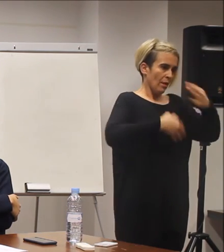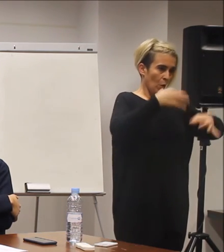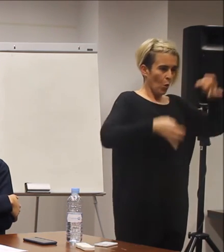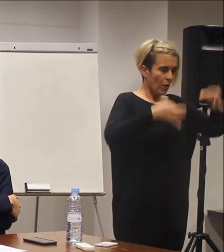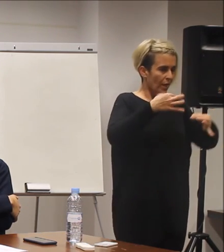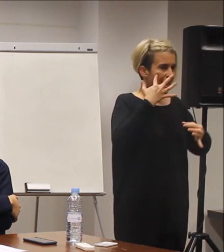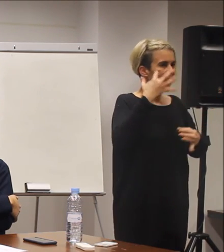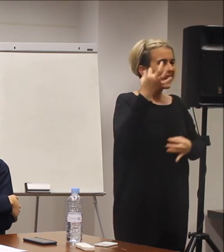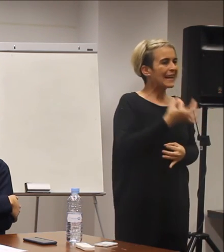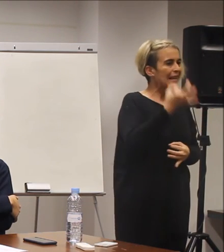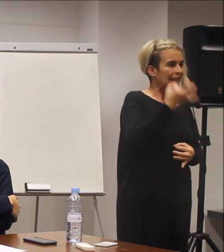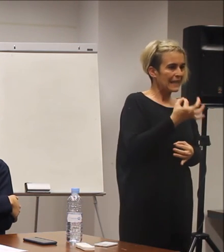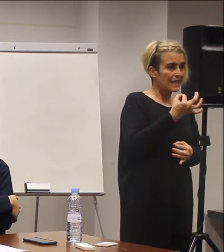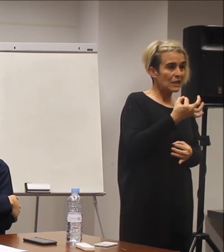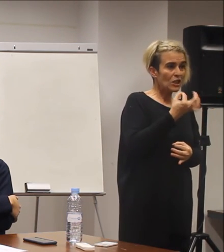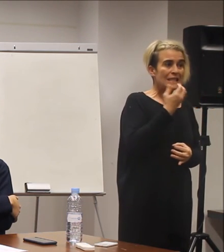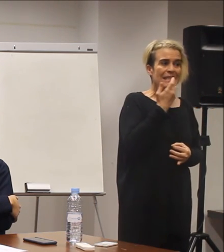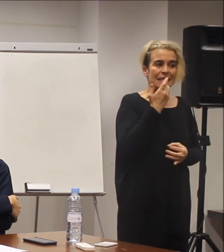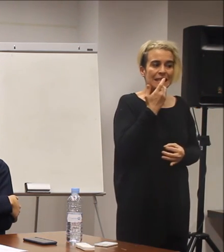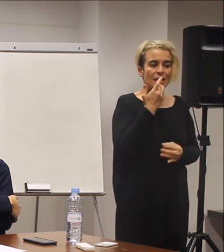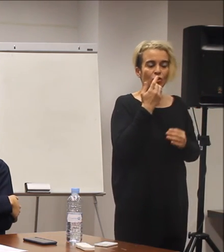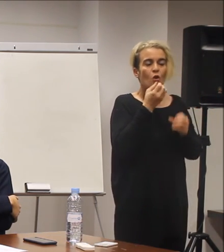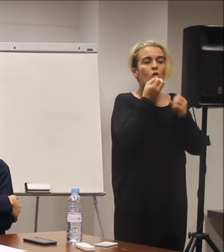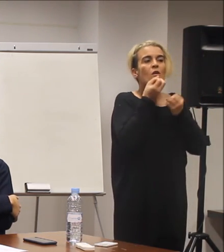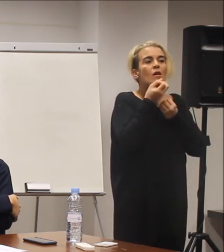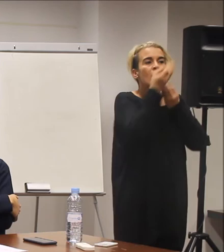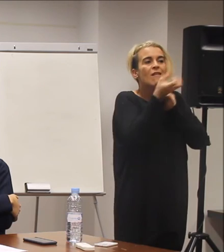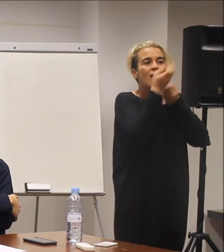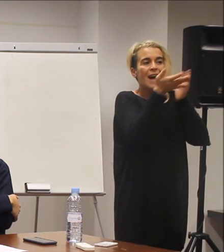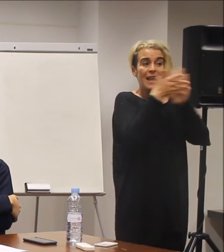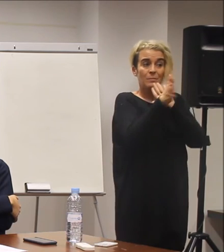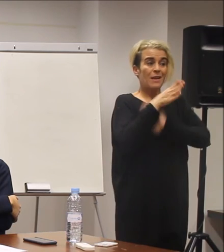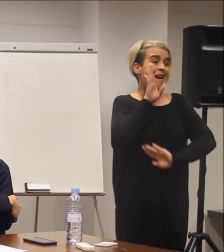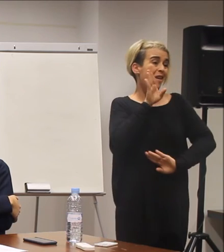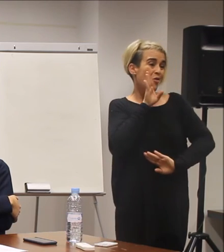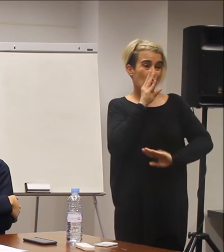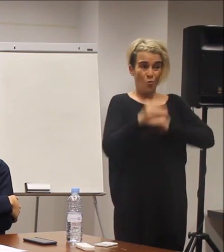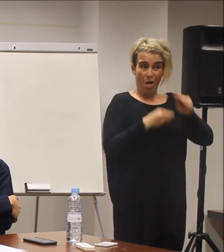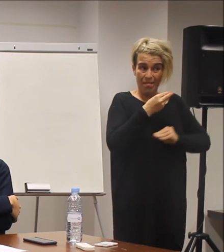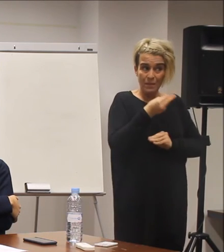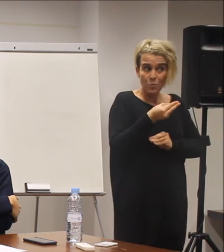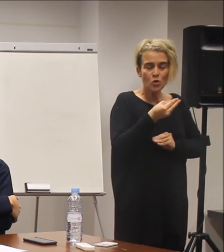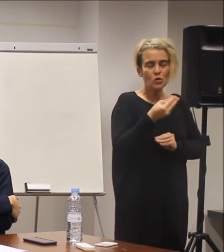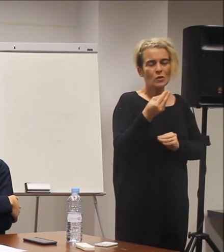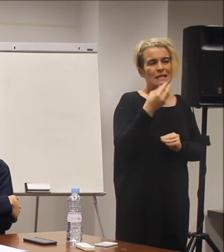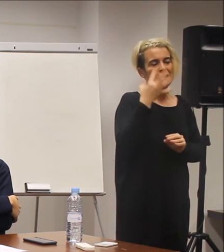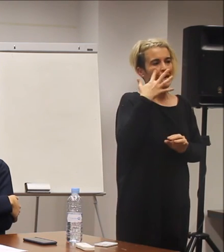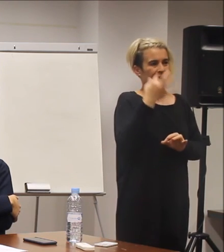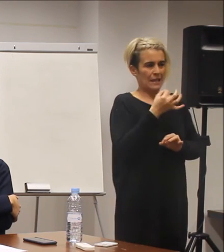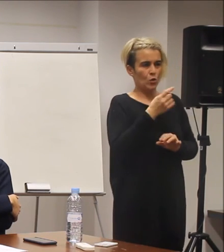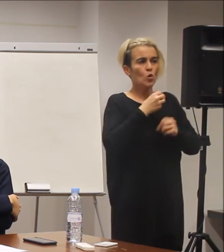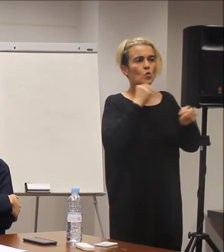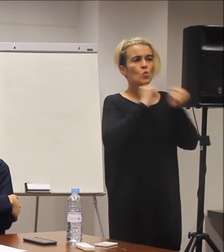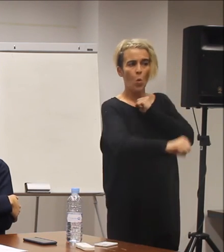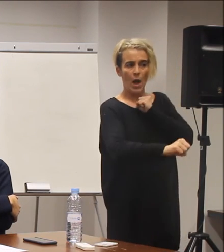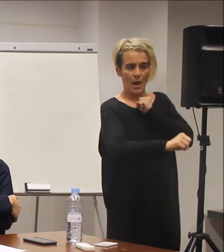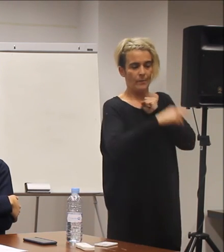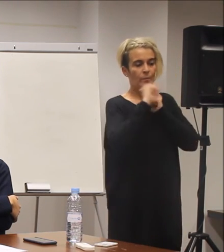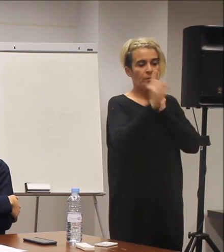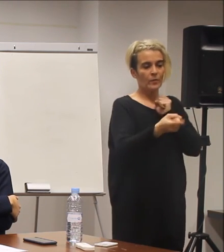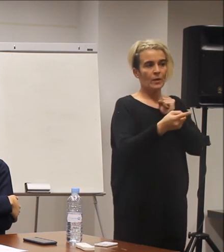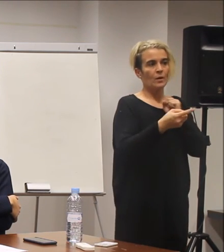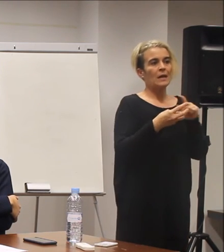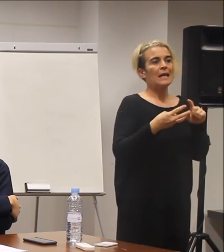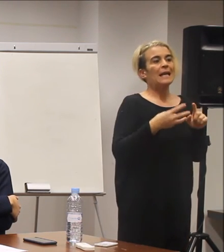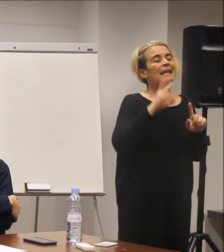Riesgos de no hacerlo, como lo acabo de decir, de la reclamación extrajudicial. Y me voy a saltar al punto 6 y lo voy a ir comentando a la vez. El tema